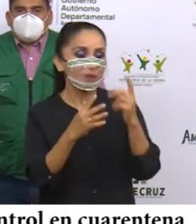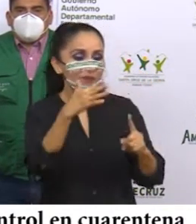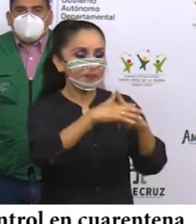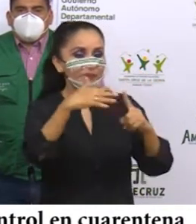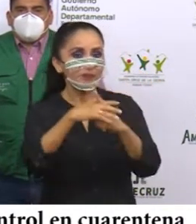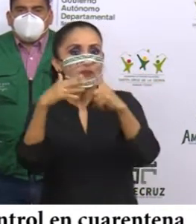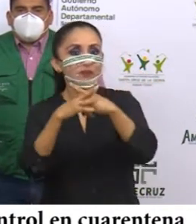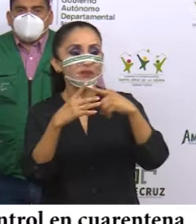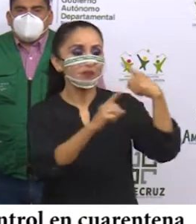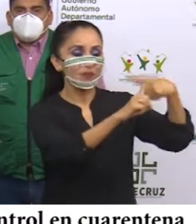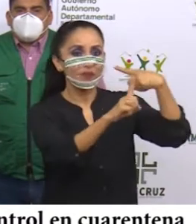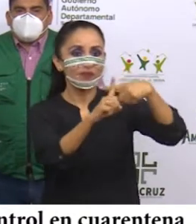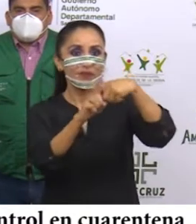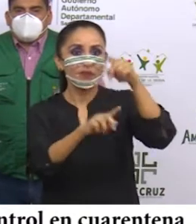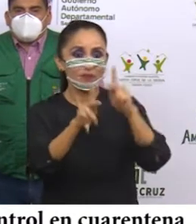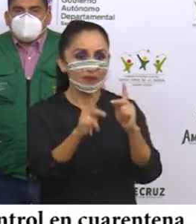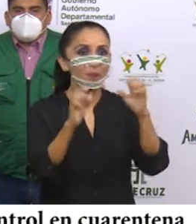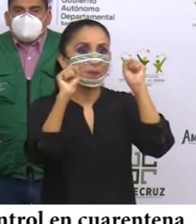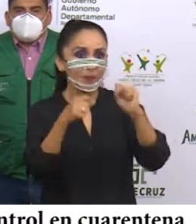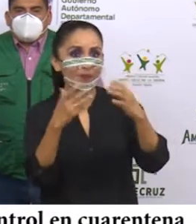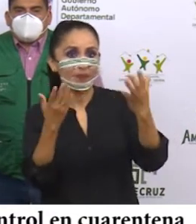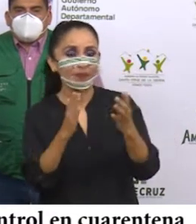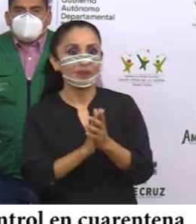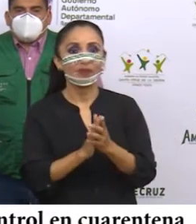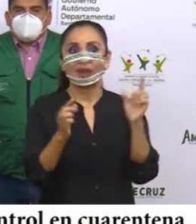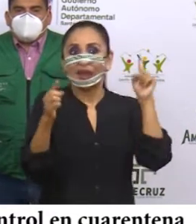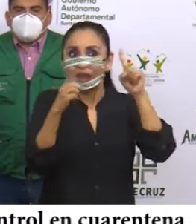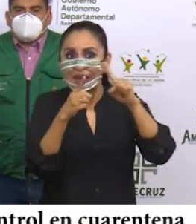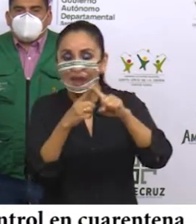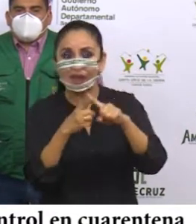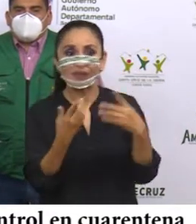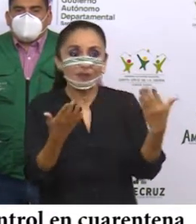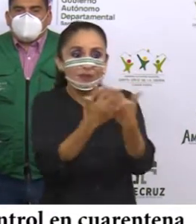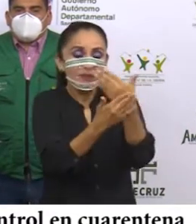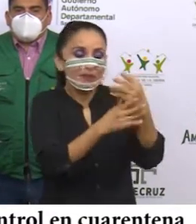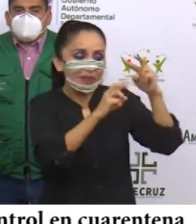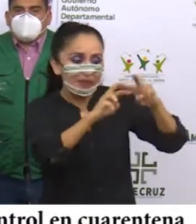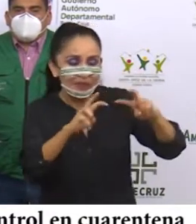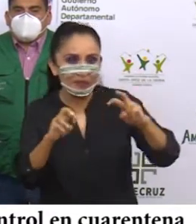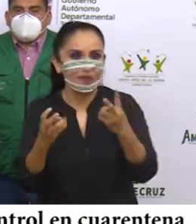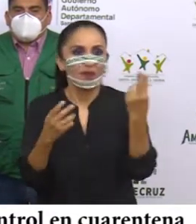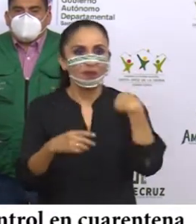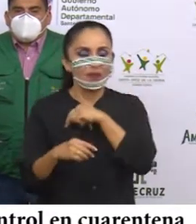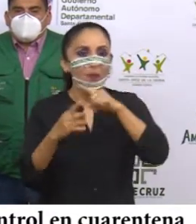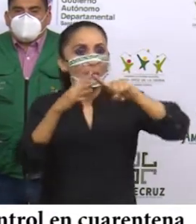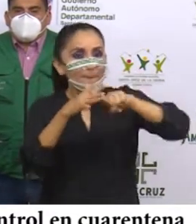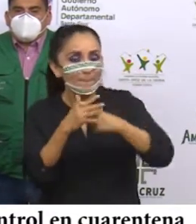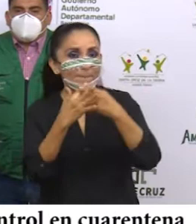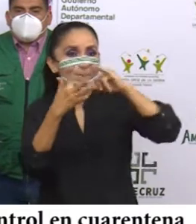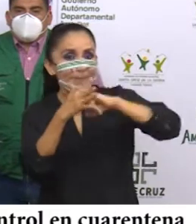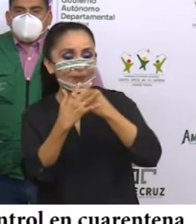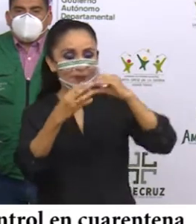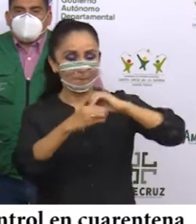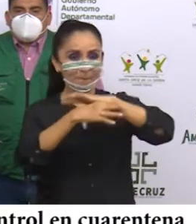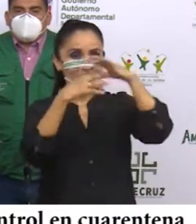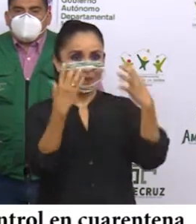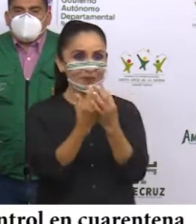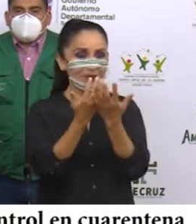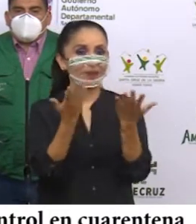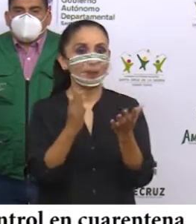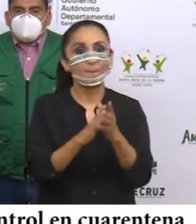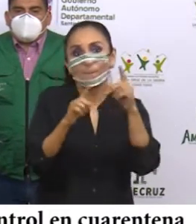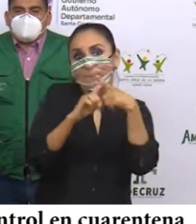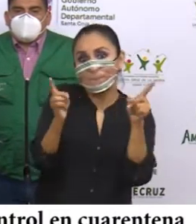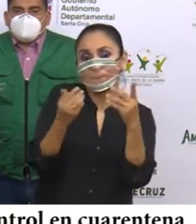de casos y evidentemente podemos, hasta las nuevas investigaciones que hemos iniciado con epidemiología,